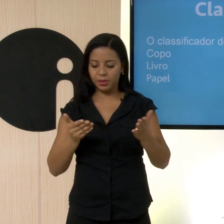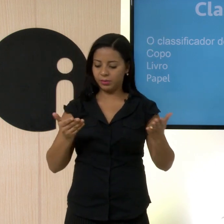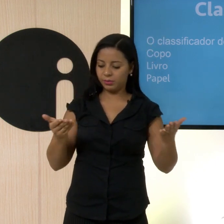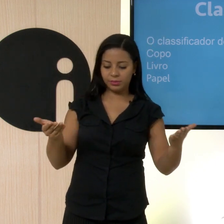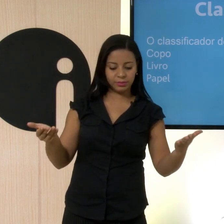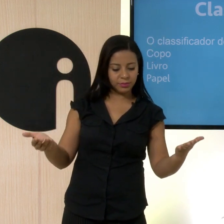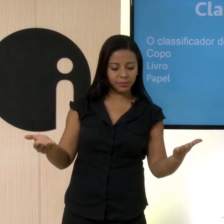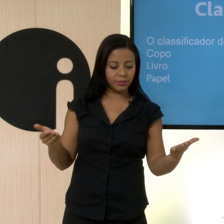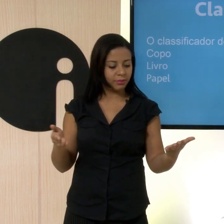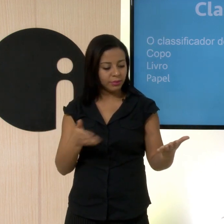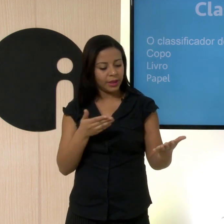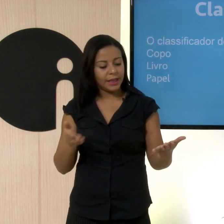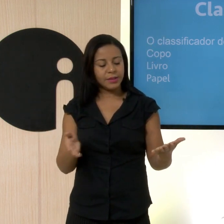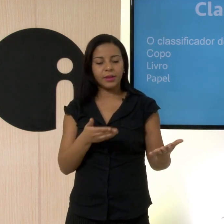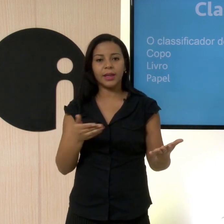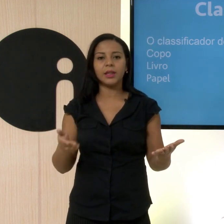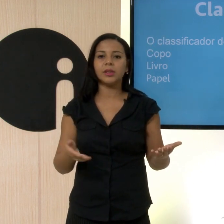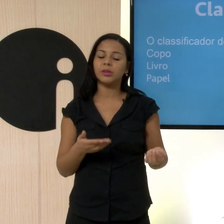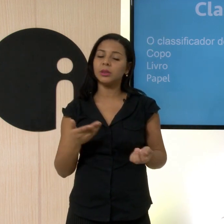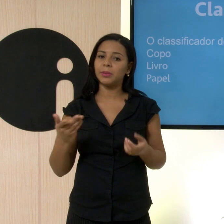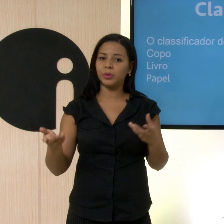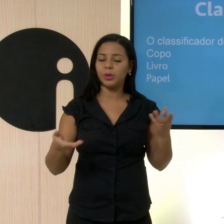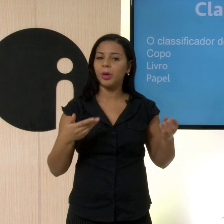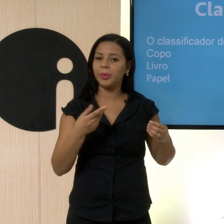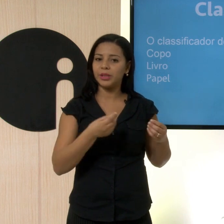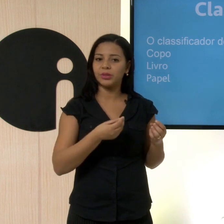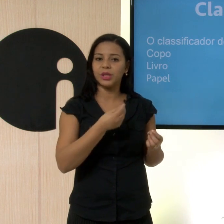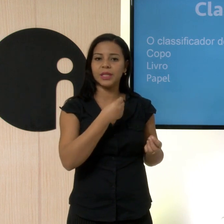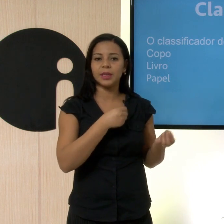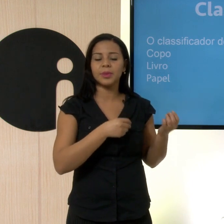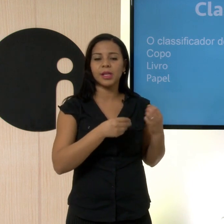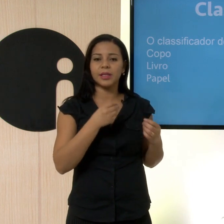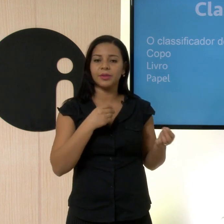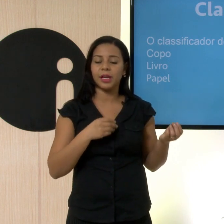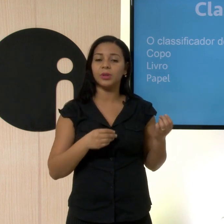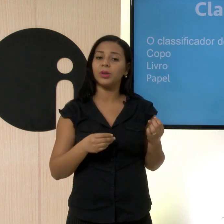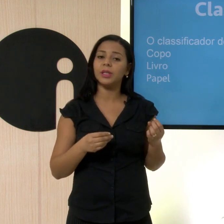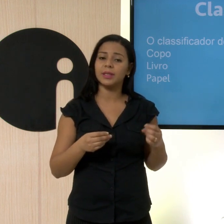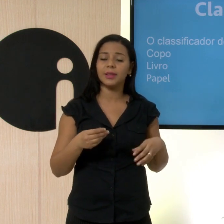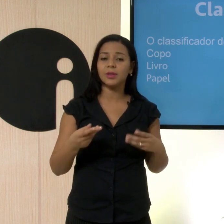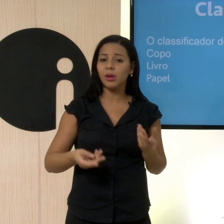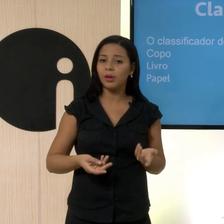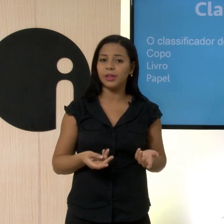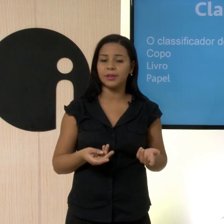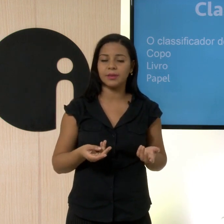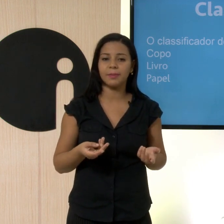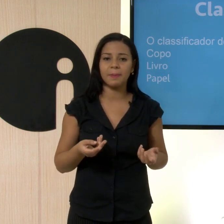abro. Isso daqui nós normalmente utilizamos classificadores em histórias.